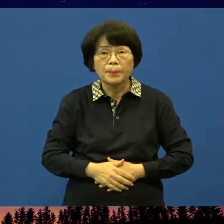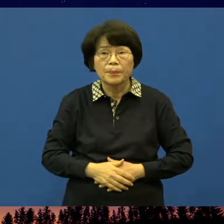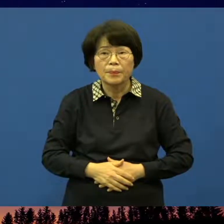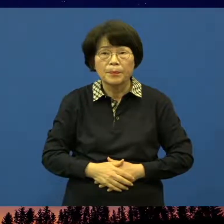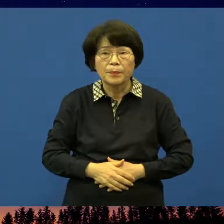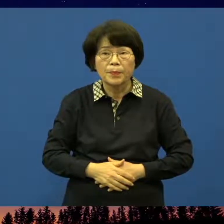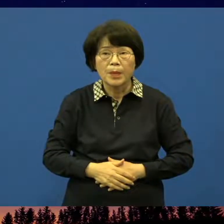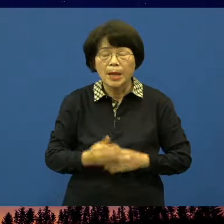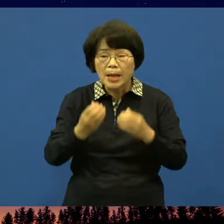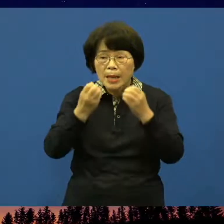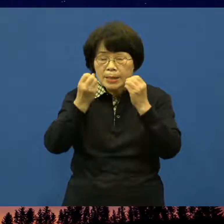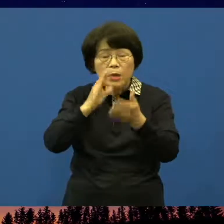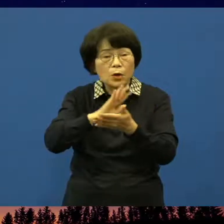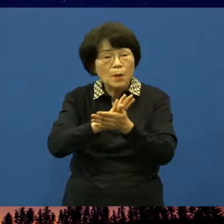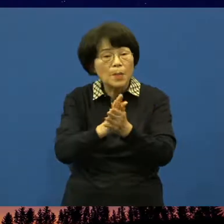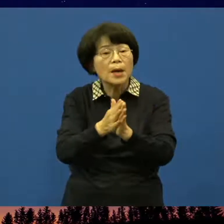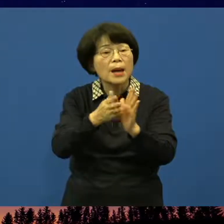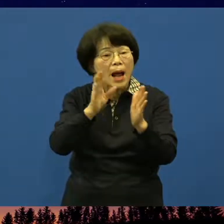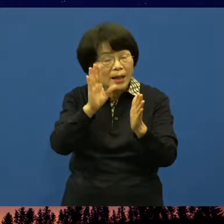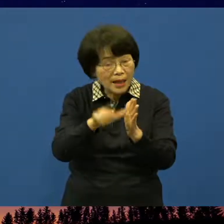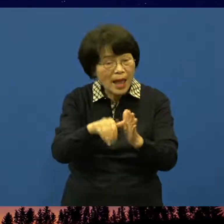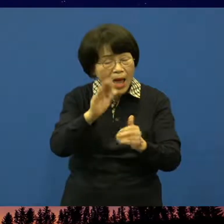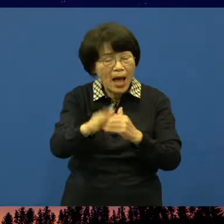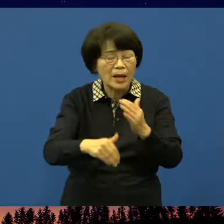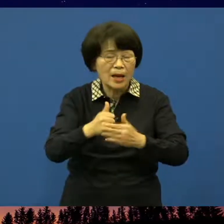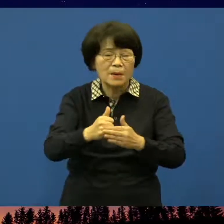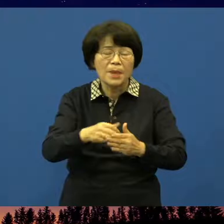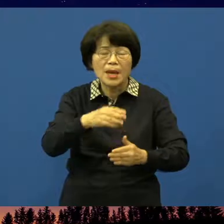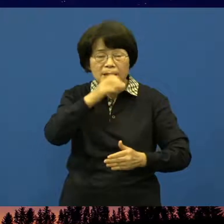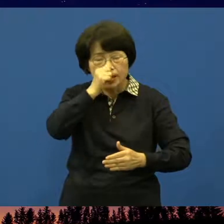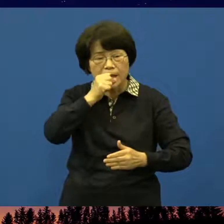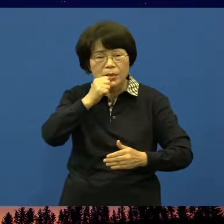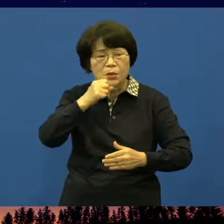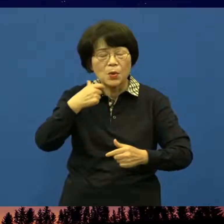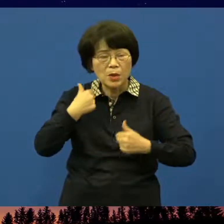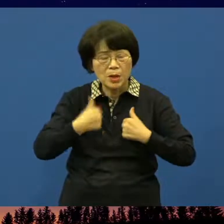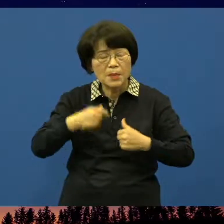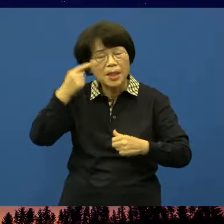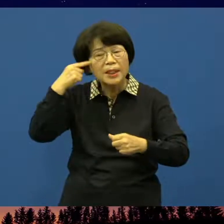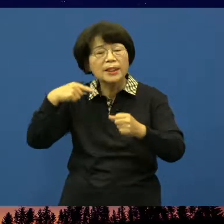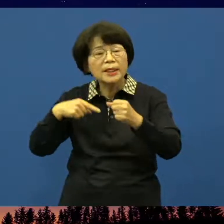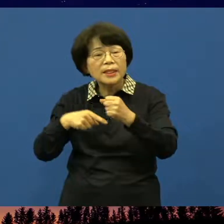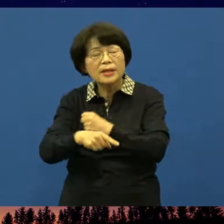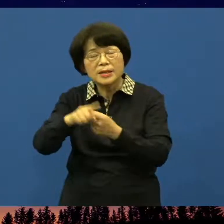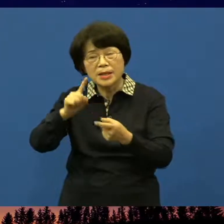그렇게 될 때 우리는 하나님의 선하시고 기뻐하시고 온전한 뜻이 무엇인지 분별하게 되는,